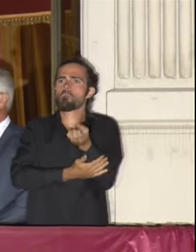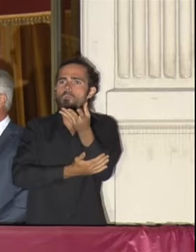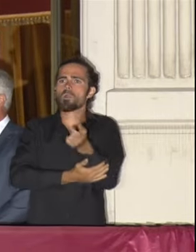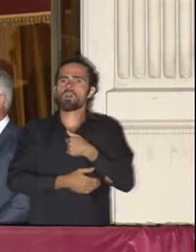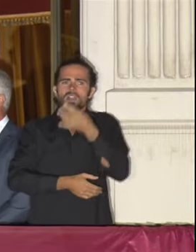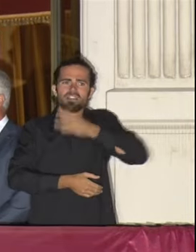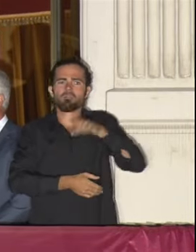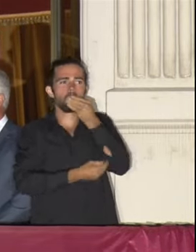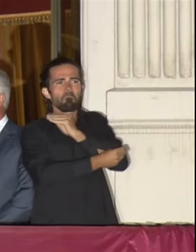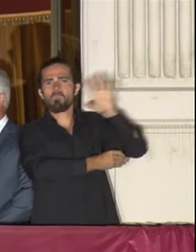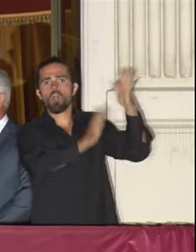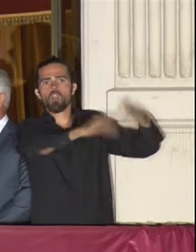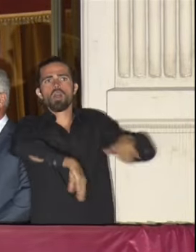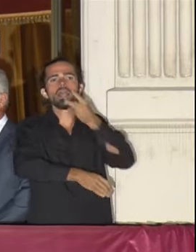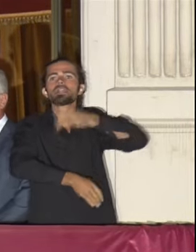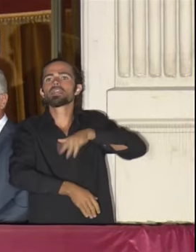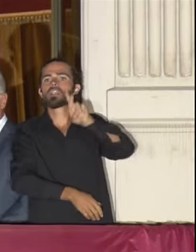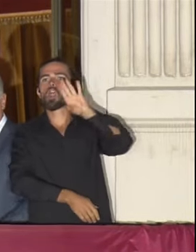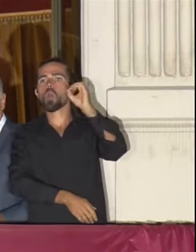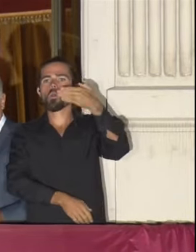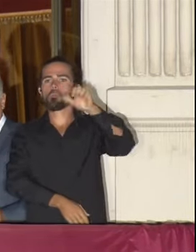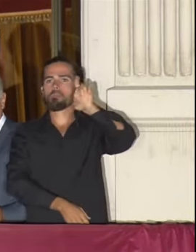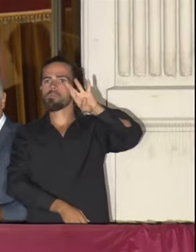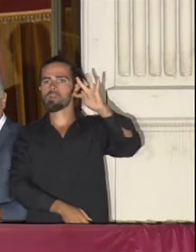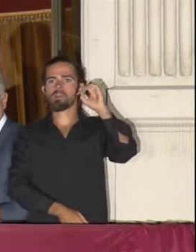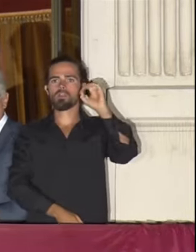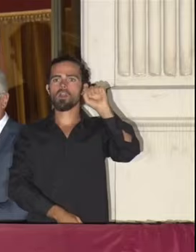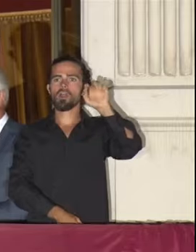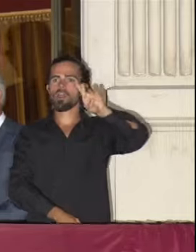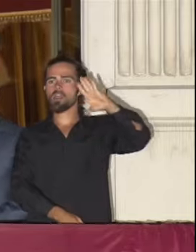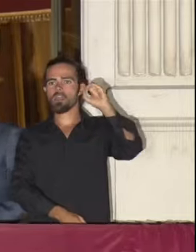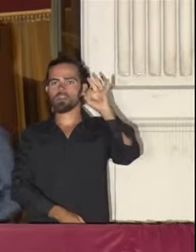que nuestro querido Roberto Arcos? Tienes la palabra, Roberto.